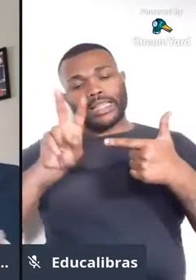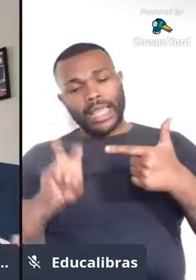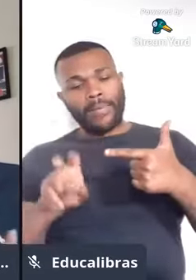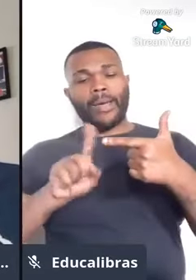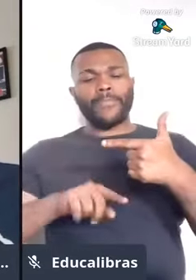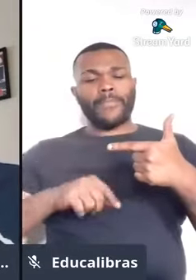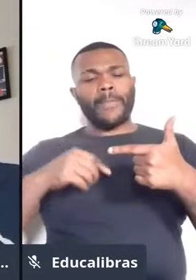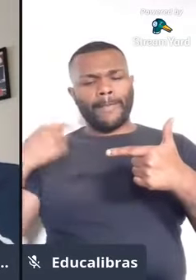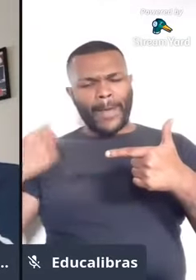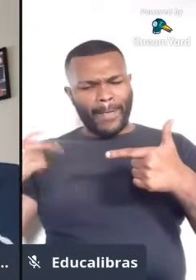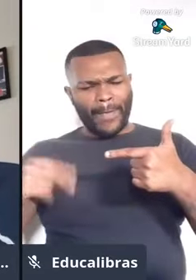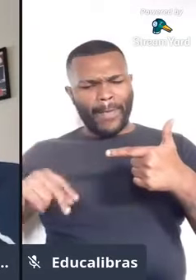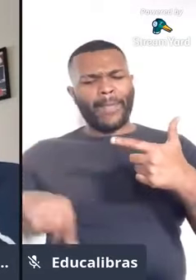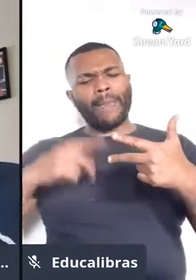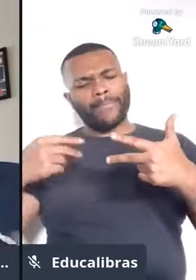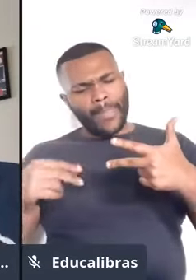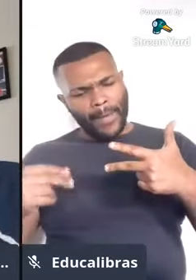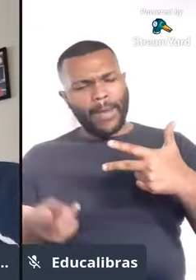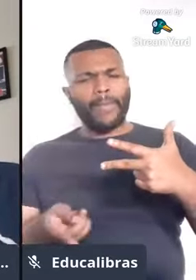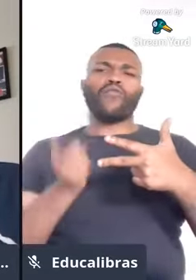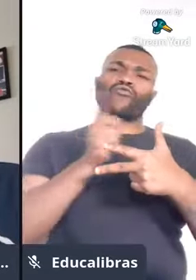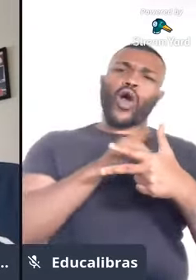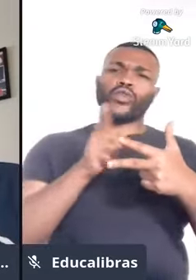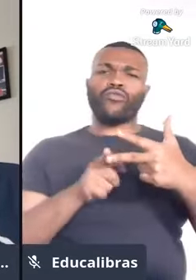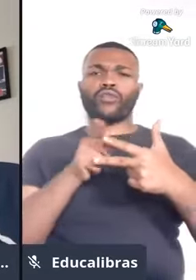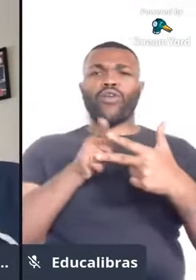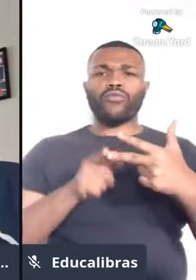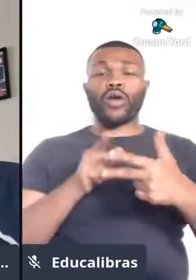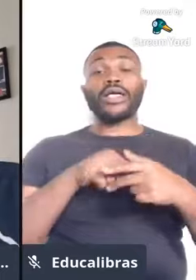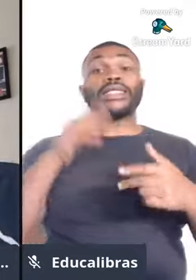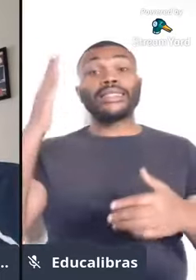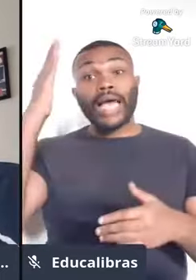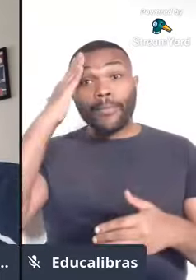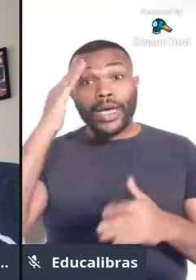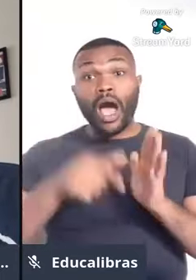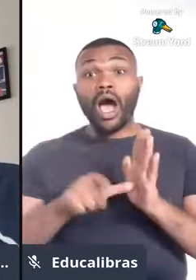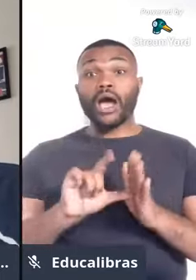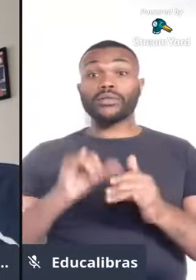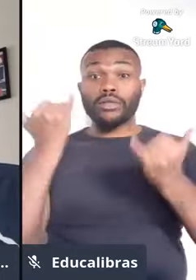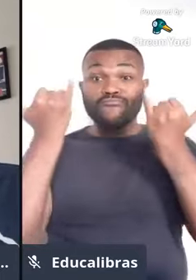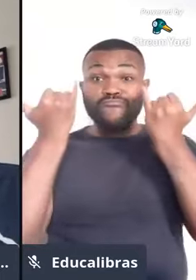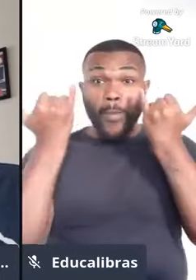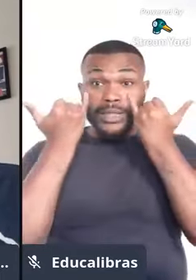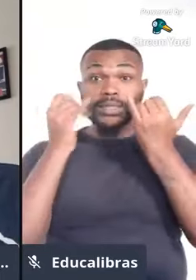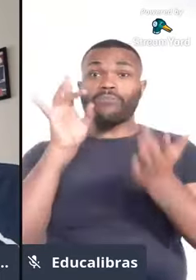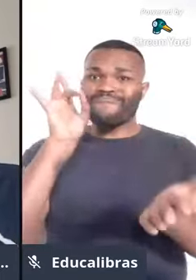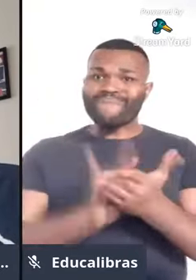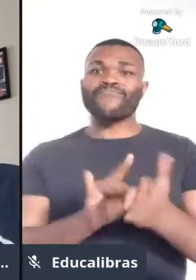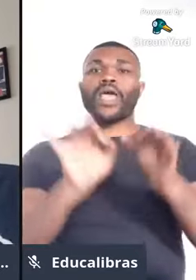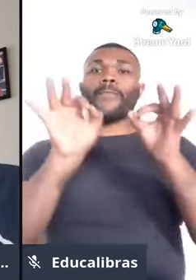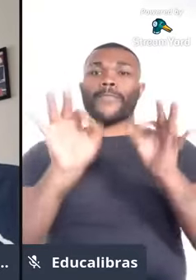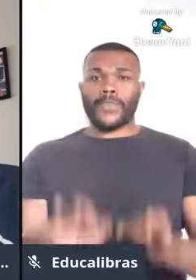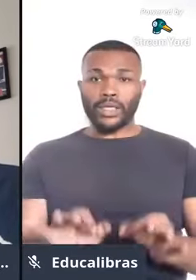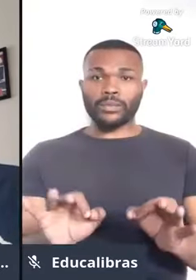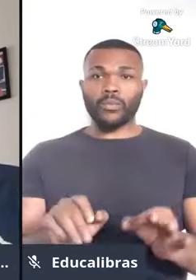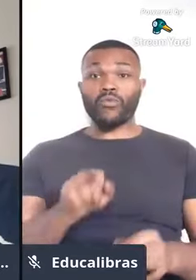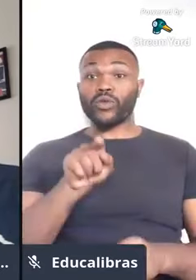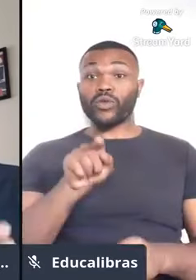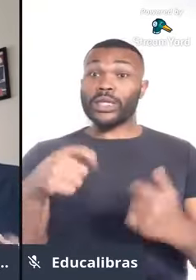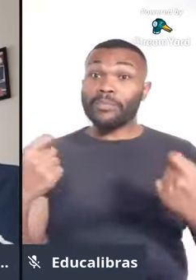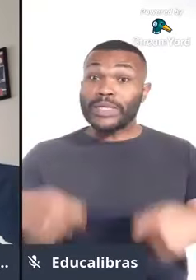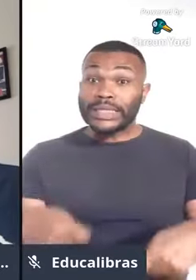Mas saber fazer isso com base em informação concreta. E aí é que é um outro ponto também. Você precisa acreditar em informação